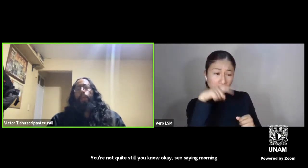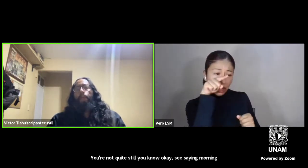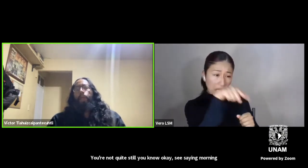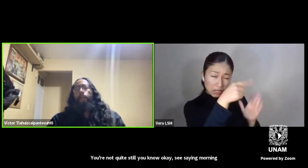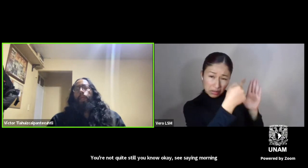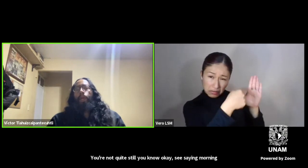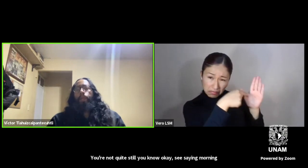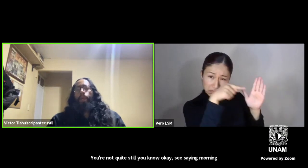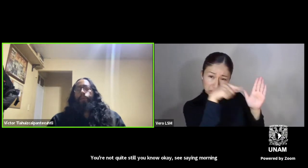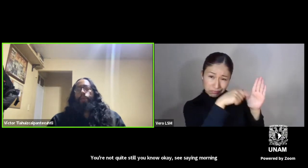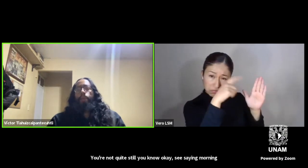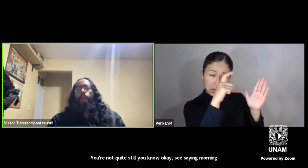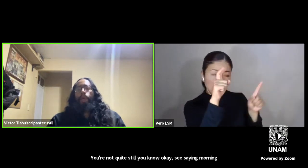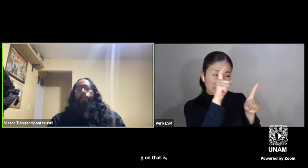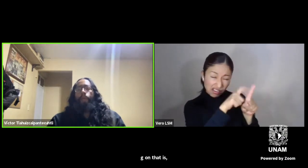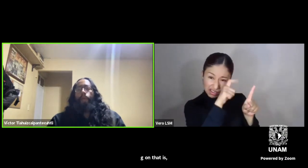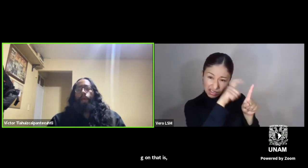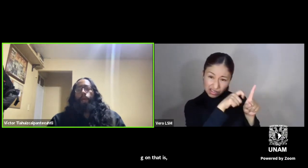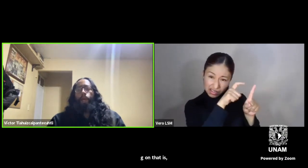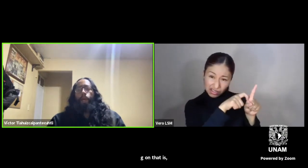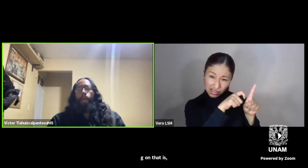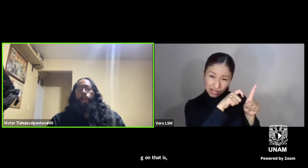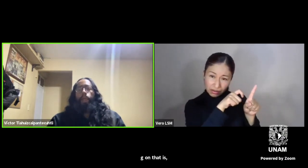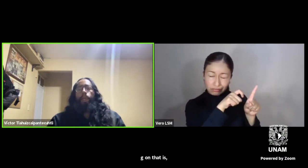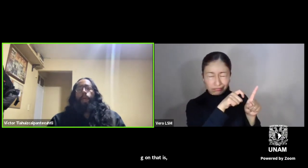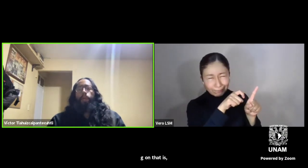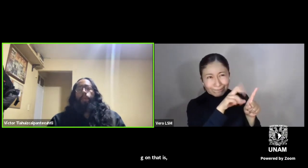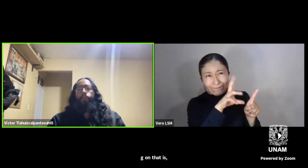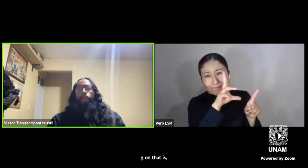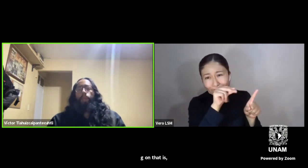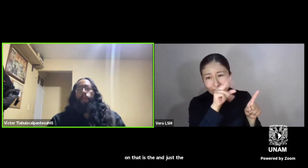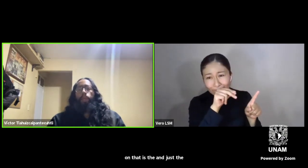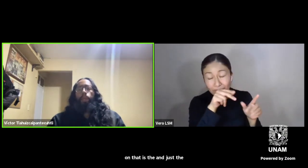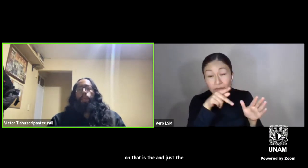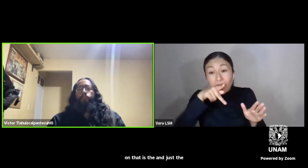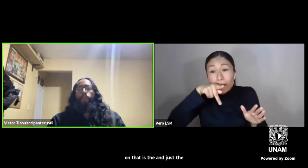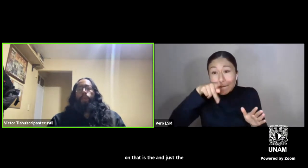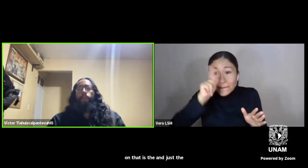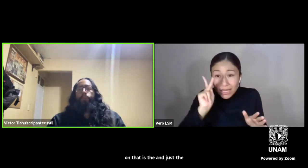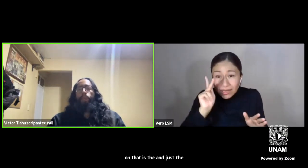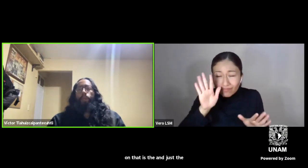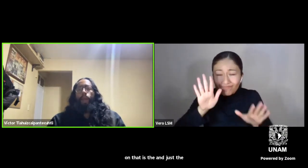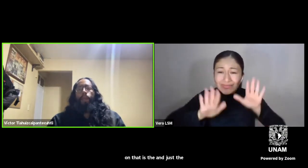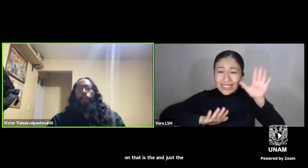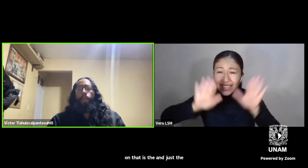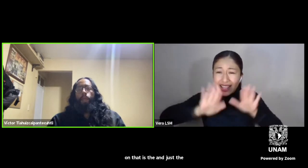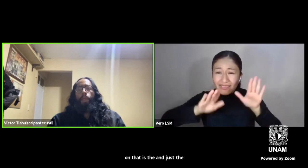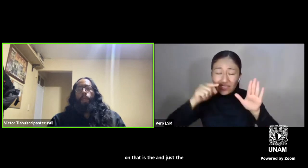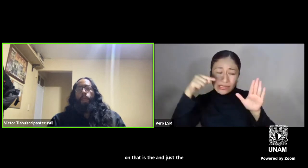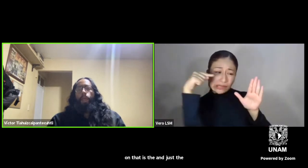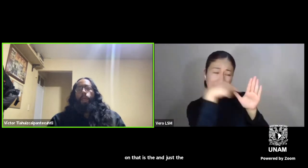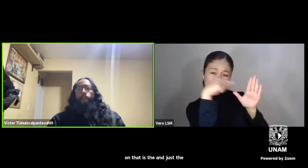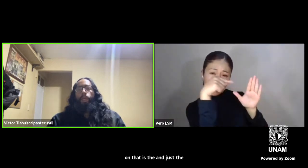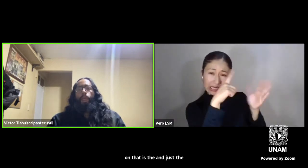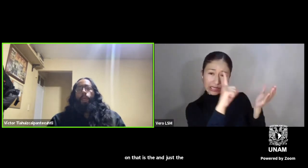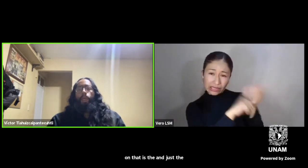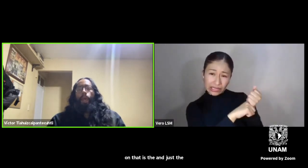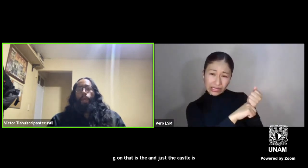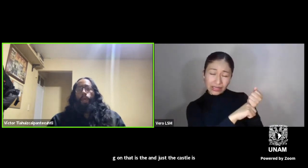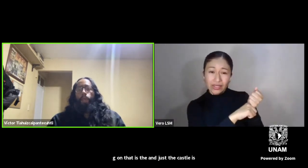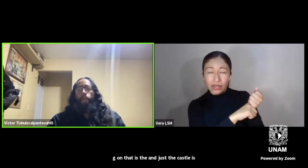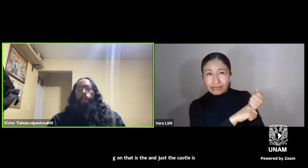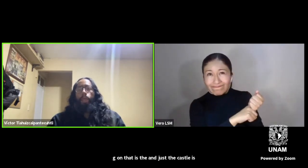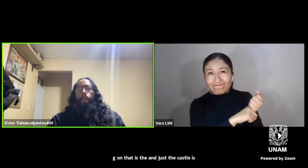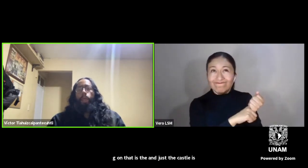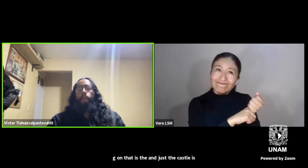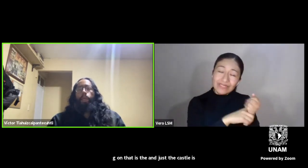Se imponen líneas hegemónicas para, en este caso, de investigación en temas de discapacidad. Y